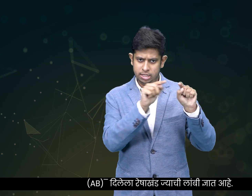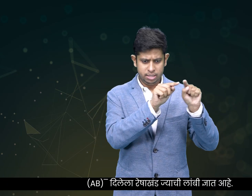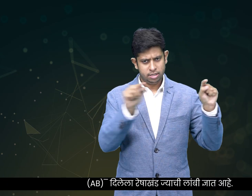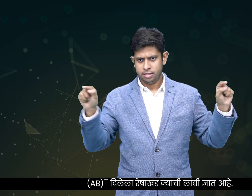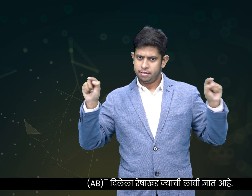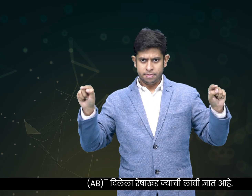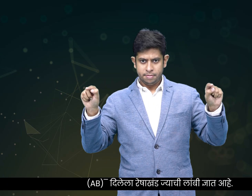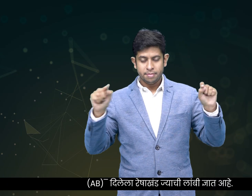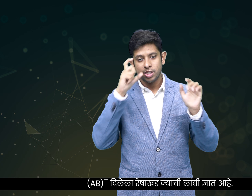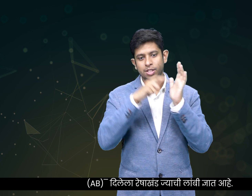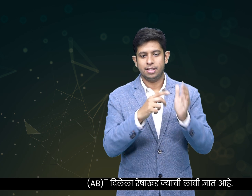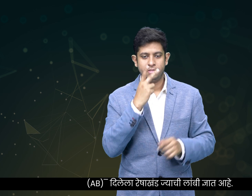ज्याची लांबी ज्ञात आहे.